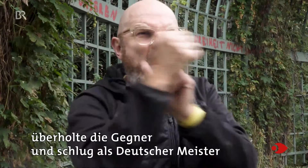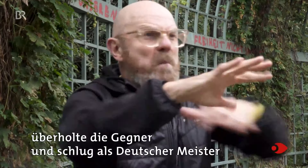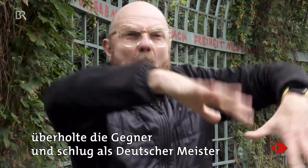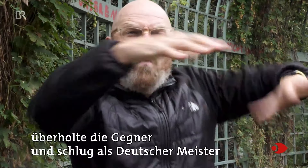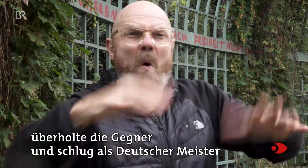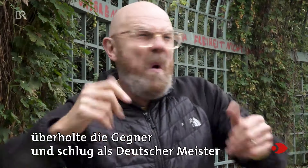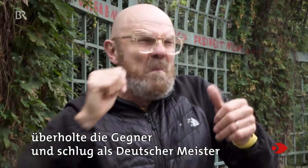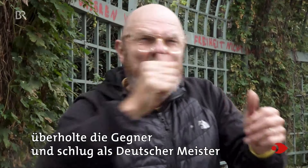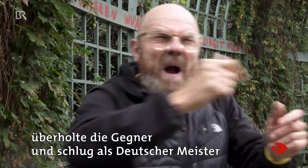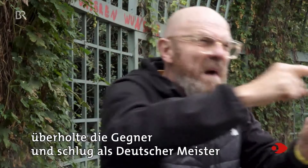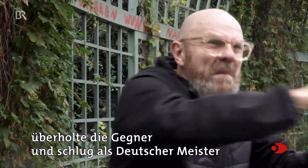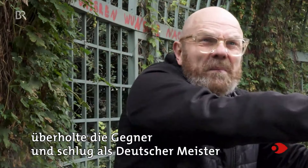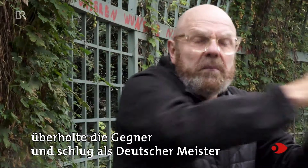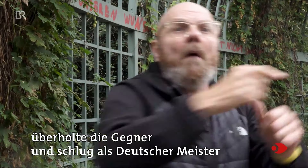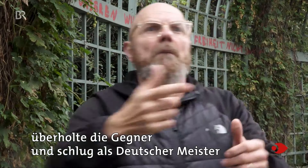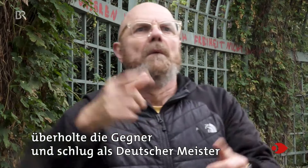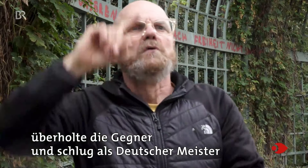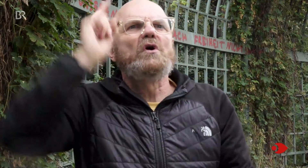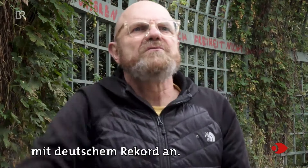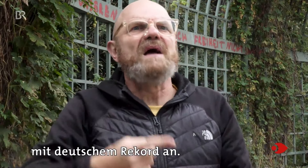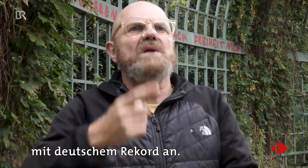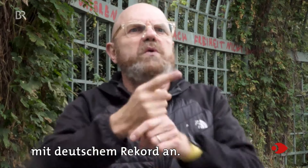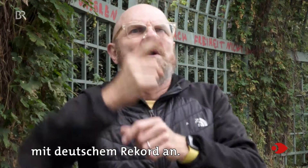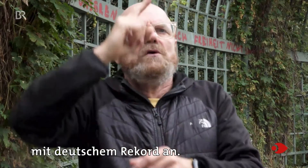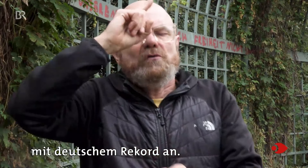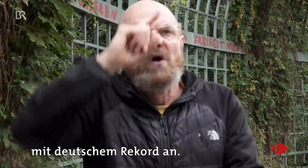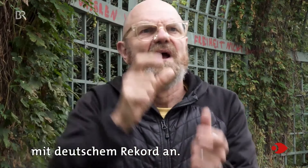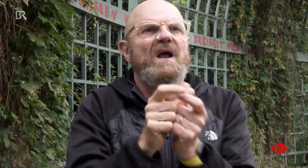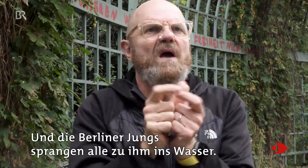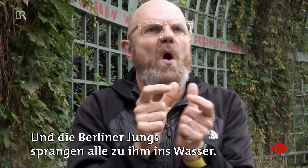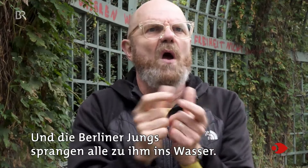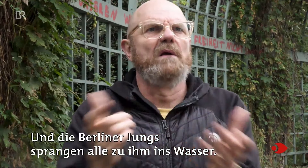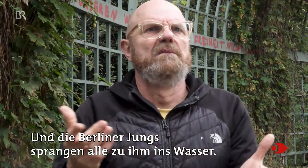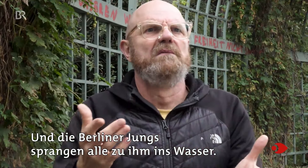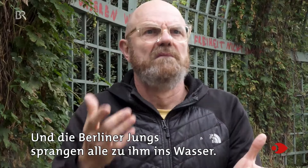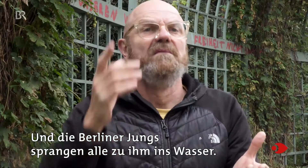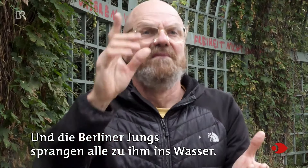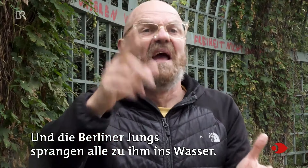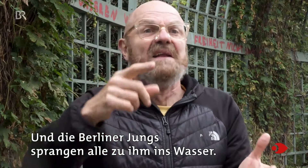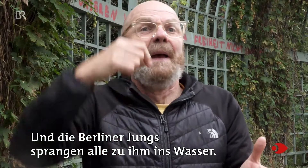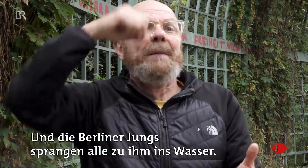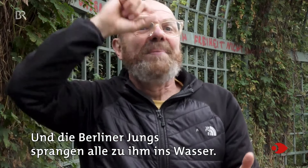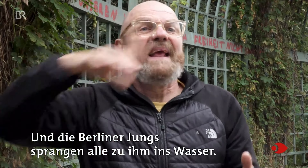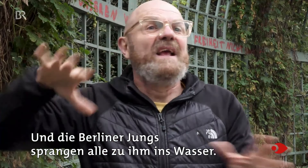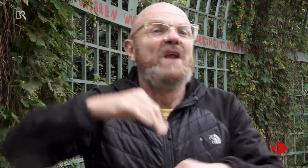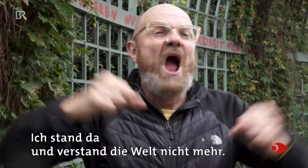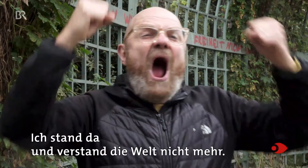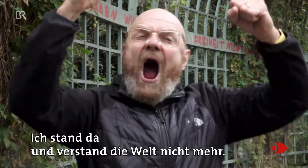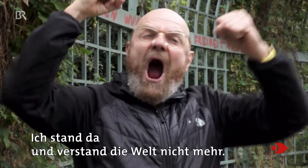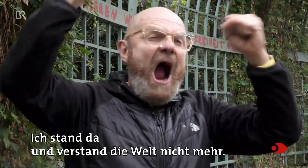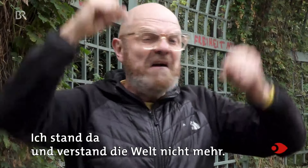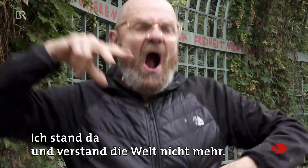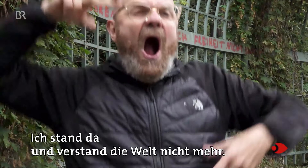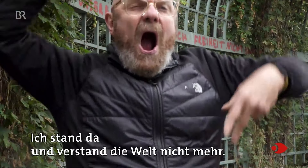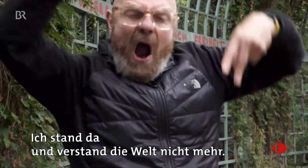überholte die Gegner und schlug als deutscher Meister mit deutschem Rekord an. Und die Berliner Jungs sprangen alle zu ihm ins Wasser. Ich stand da und verstand